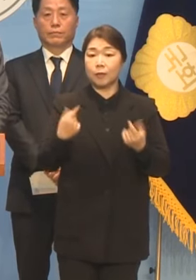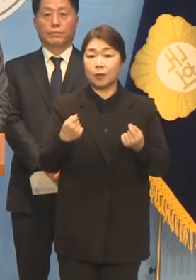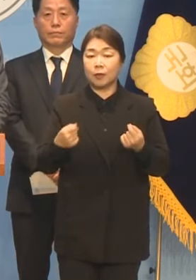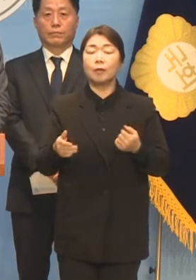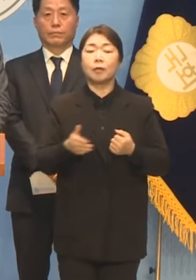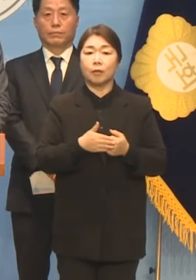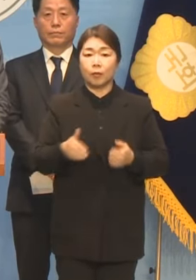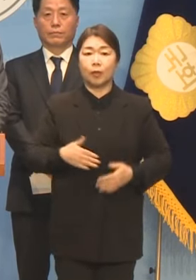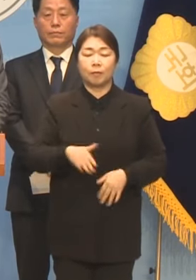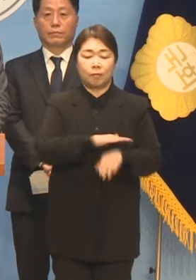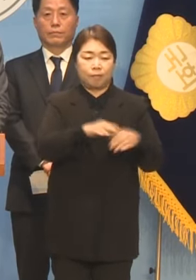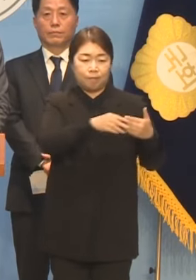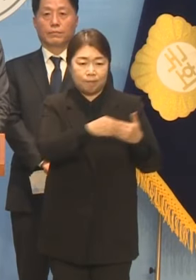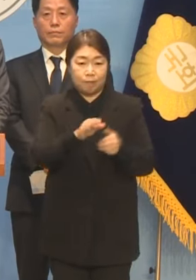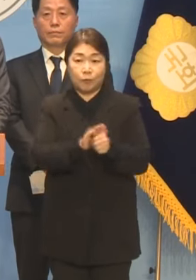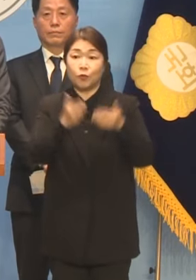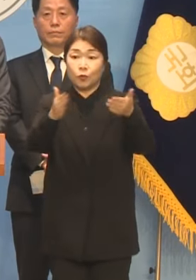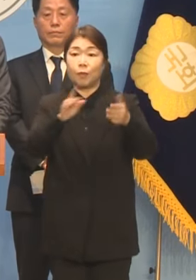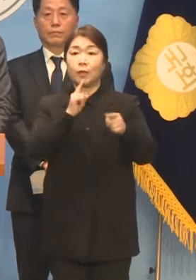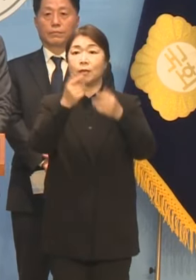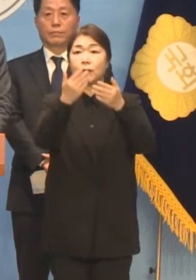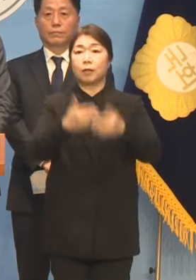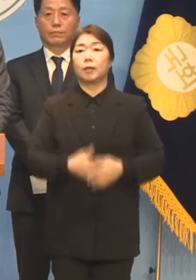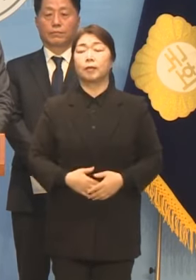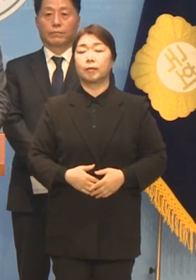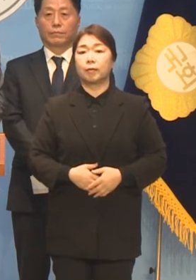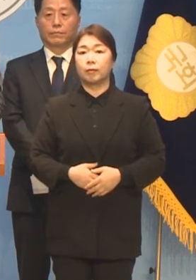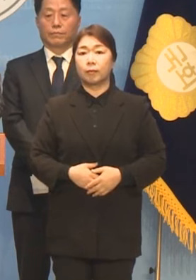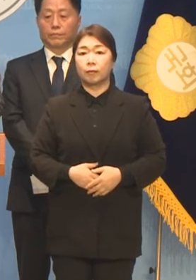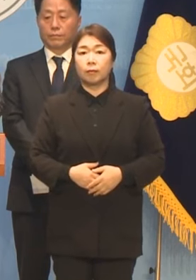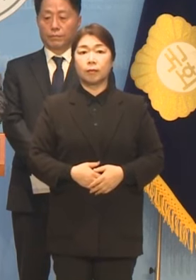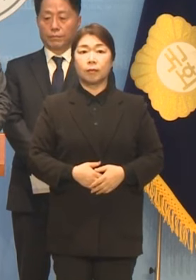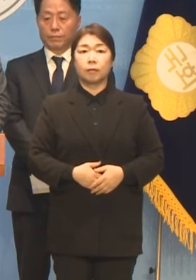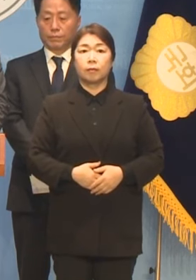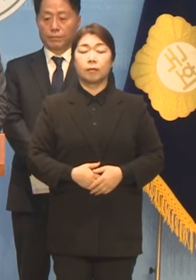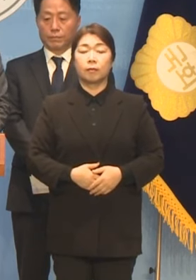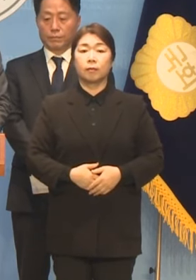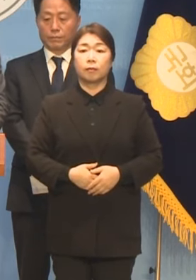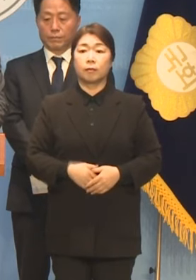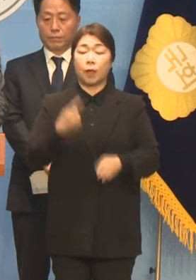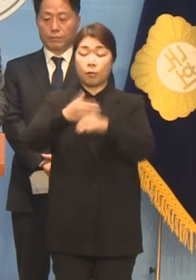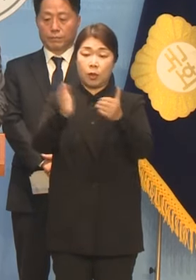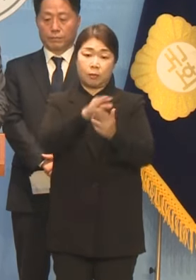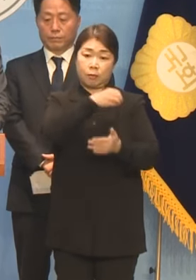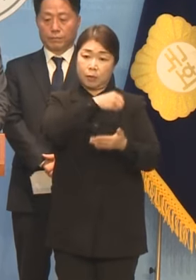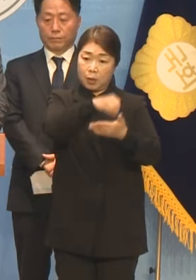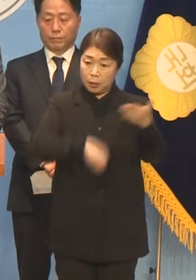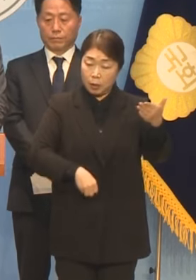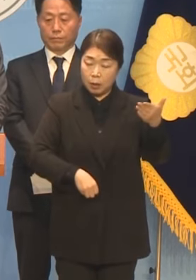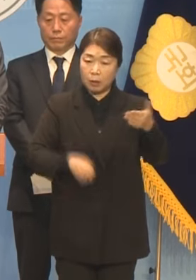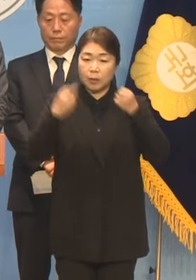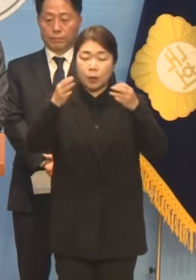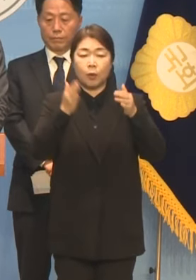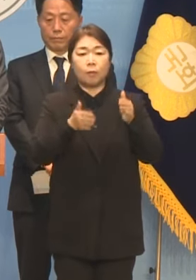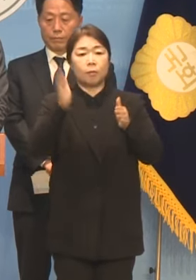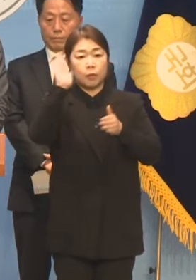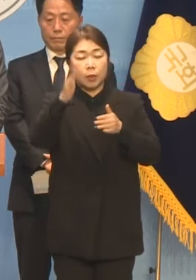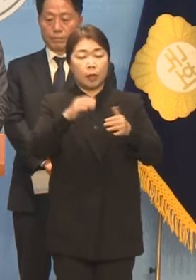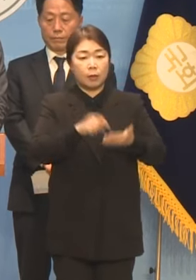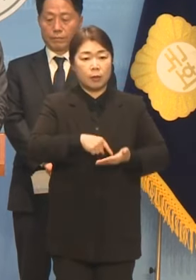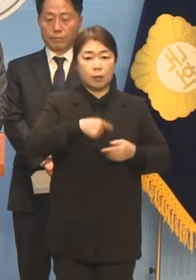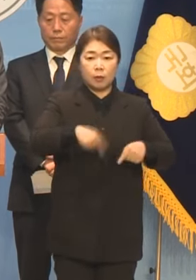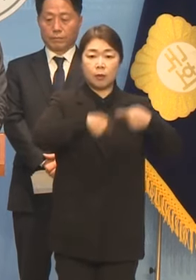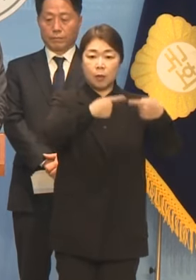해서 잘 모시겠다는 약속을 먼저 드리고 시작하겠습니다 주당 땅 및 새로운 미래 참여